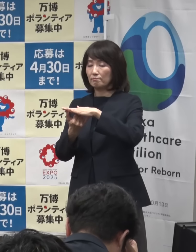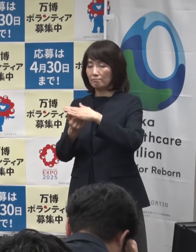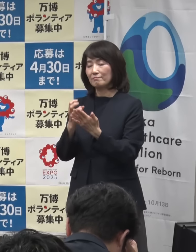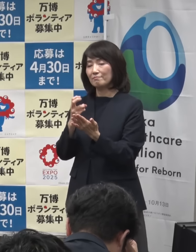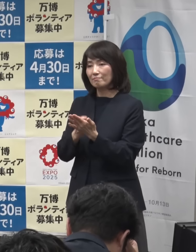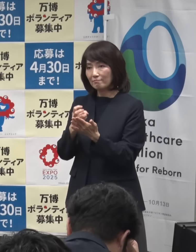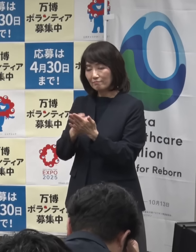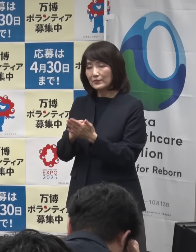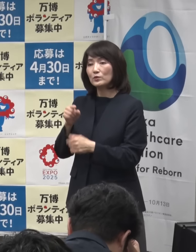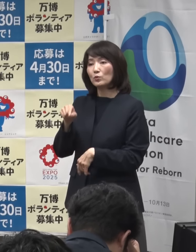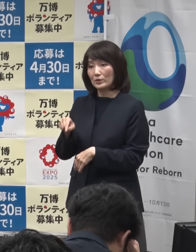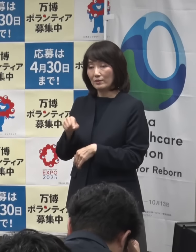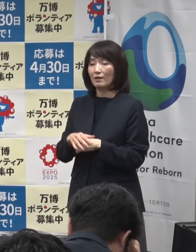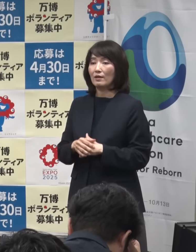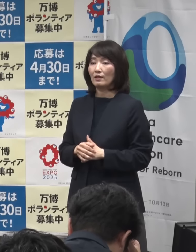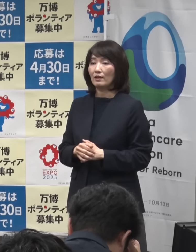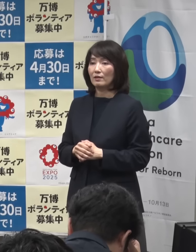ひこちらの方に